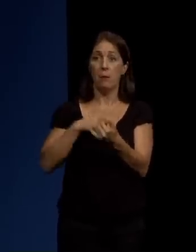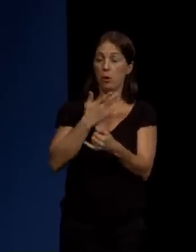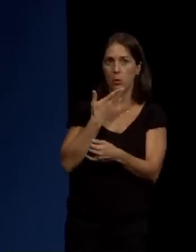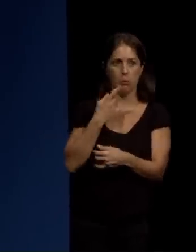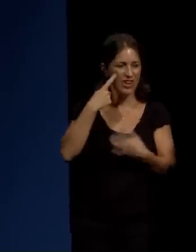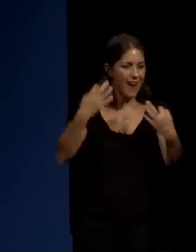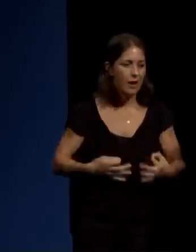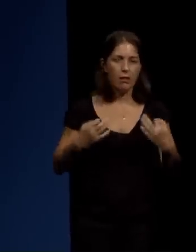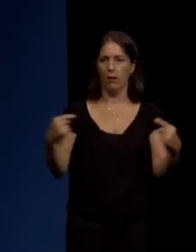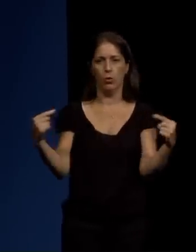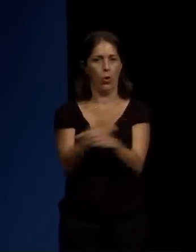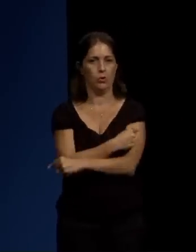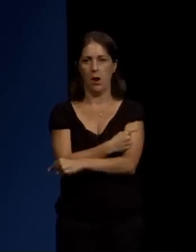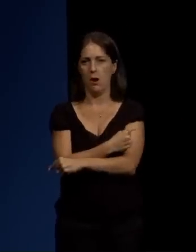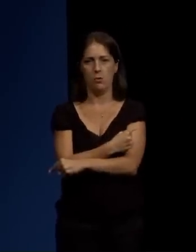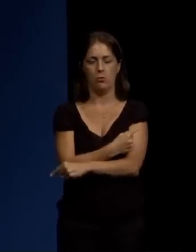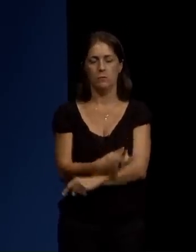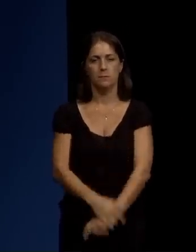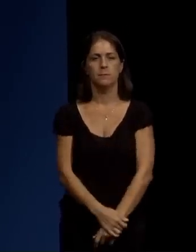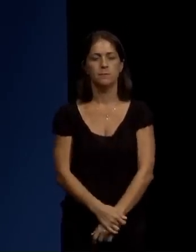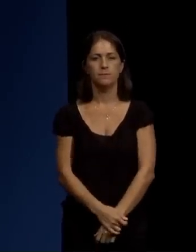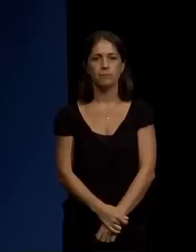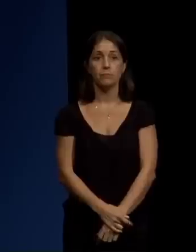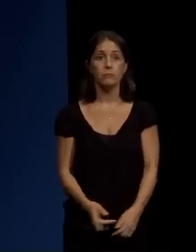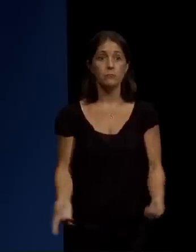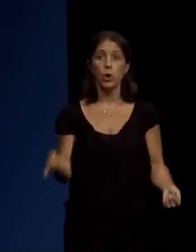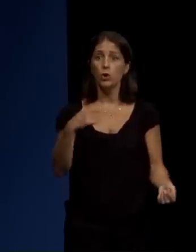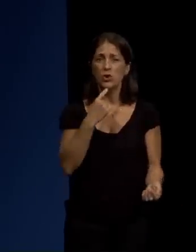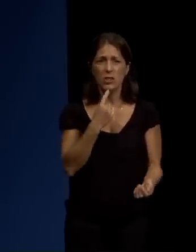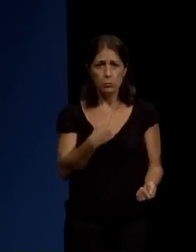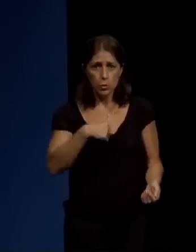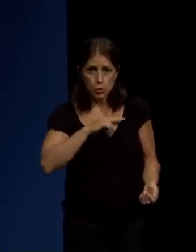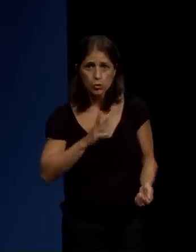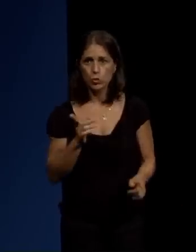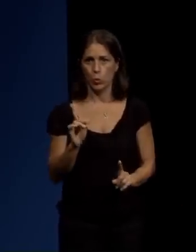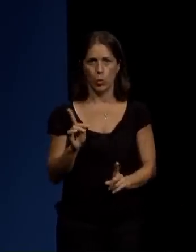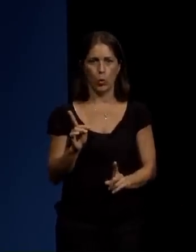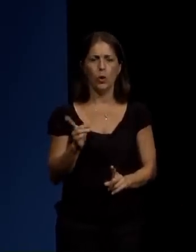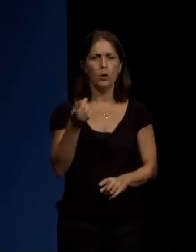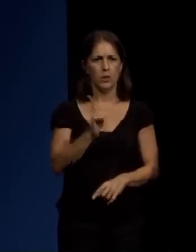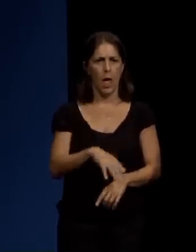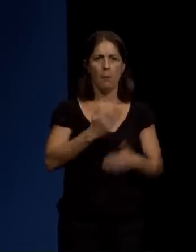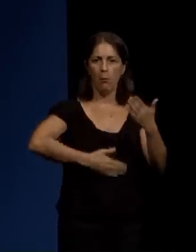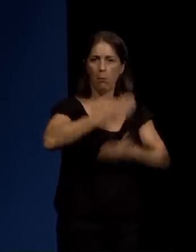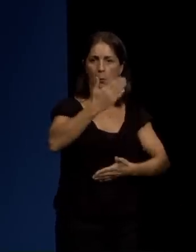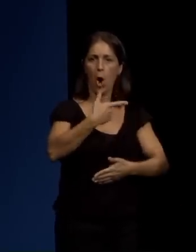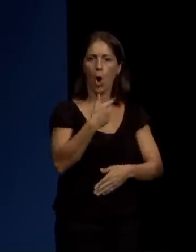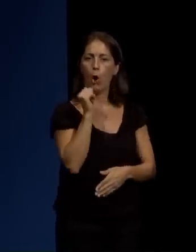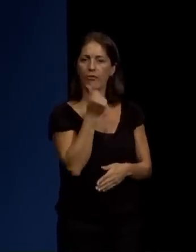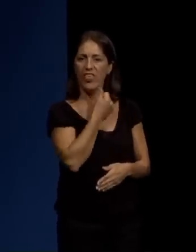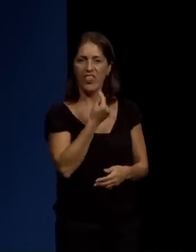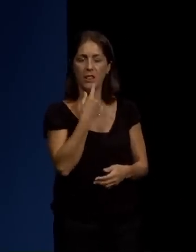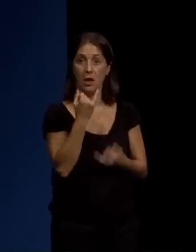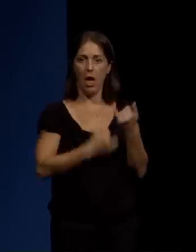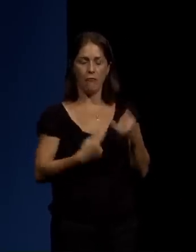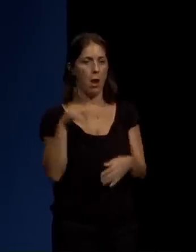na que vivimos as galegas e os galegos. Non o dicimos nós, tamén o dixo El Confidencial, que destacou cada unha das